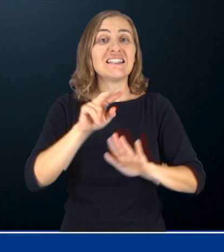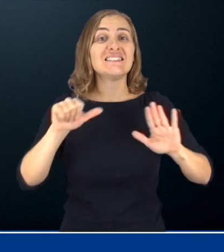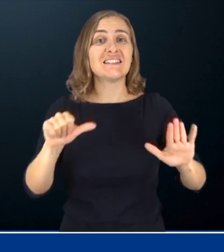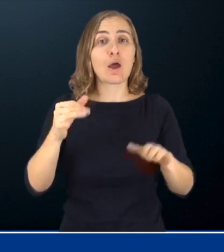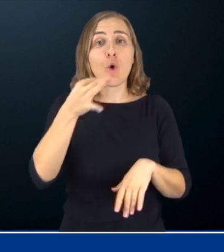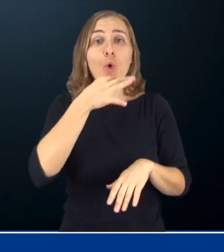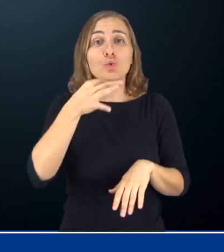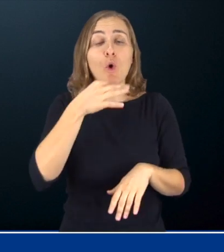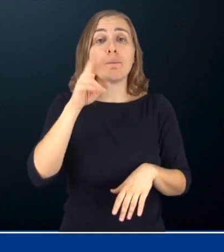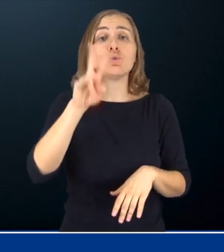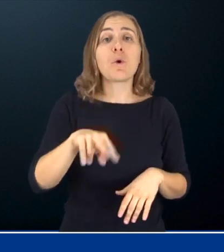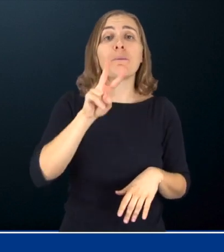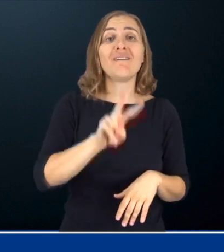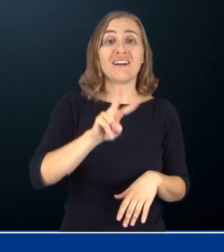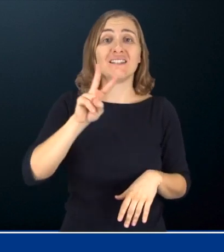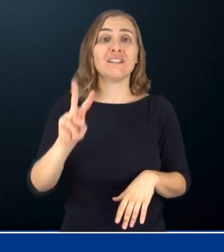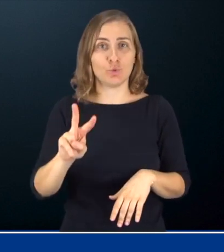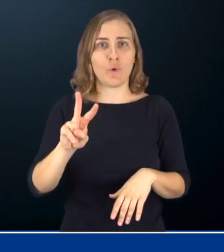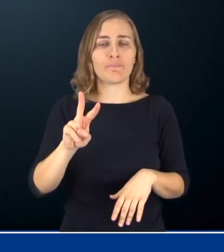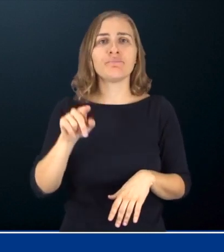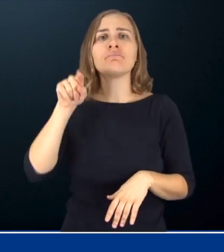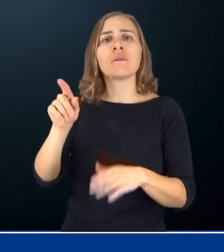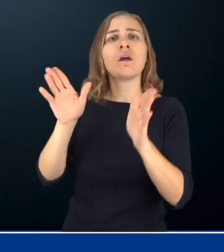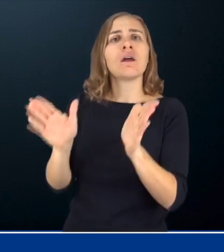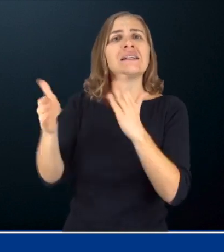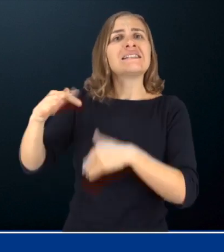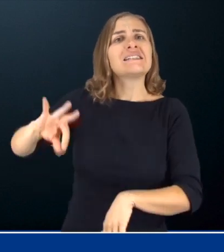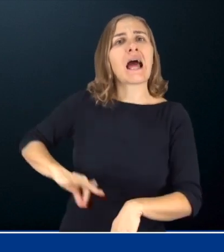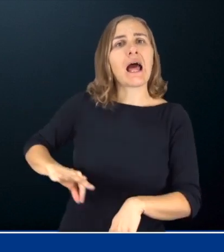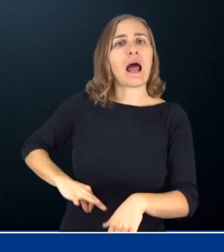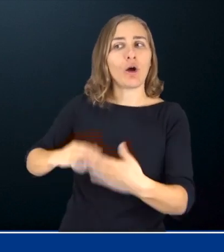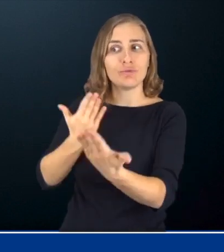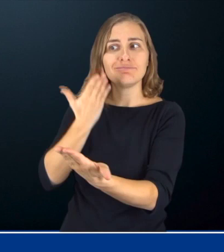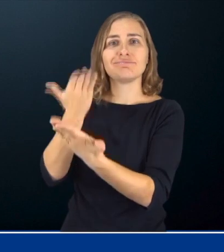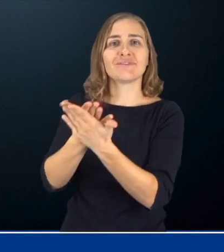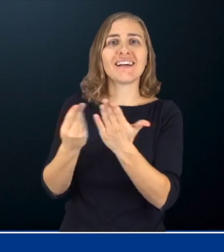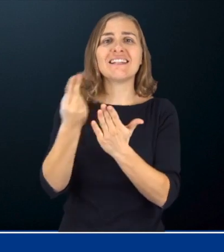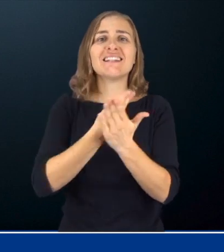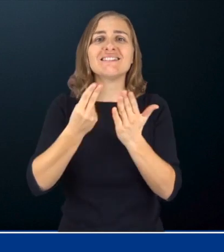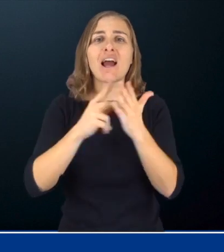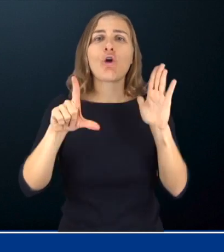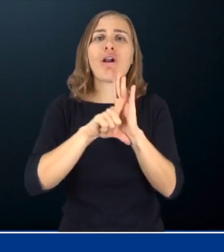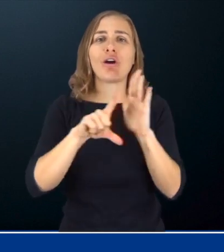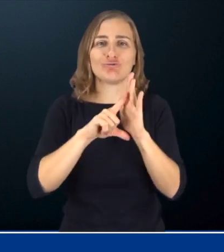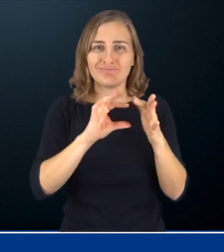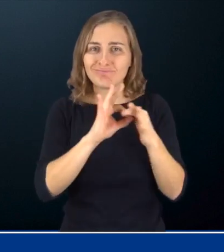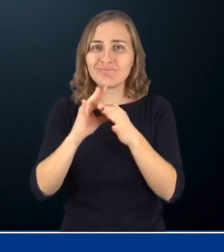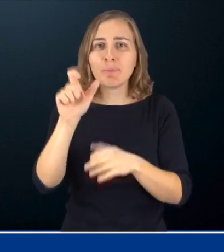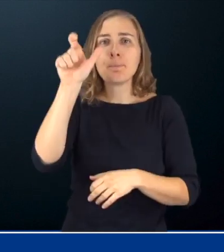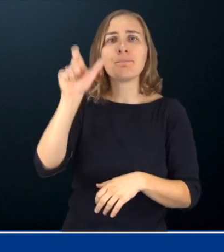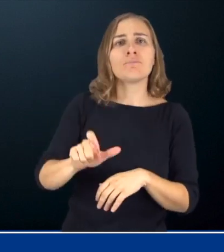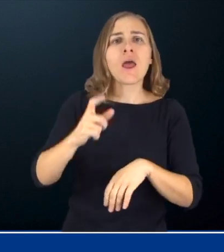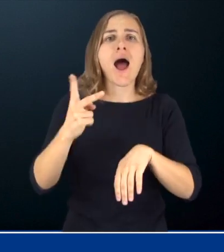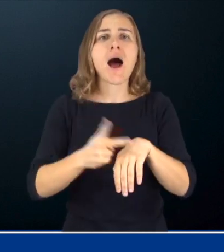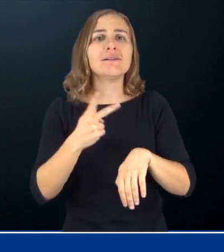2022, è stato presentato al Senato il disegno di legge affinché gli assistenti all'autonomia e alla comunicazione siano